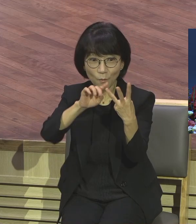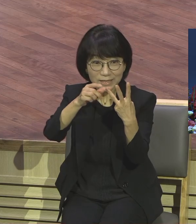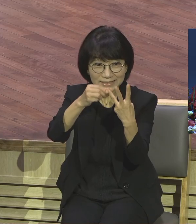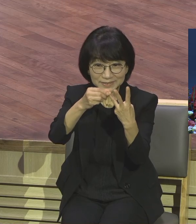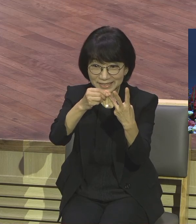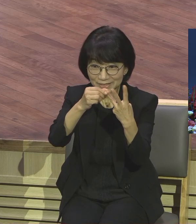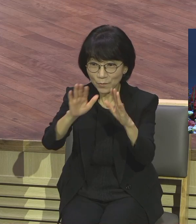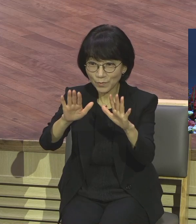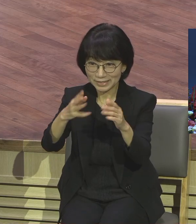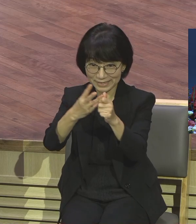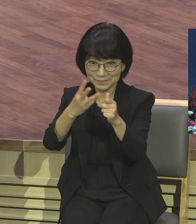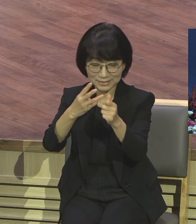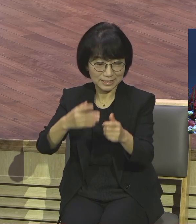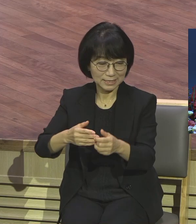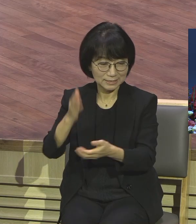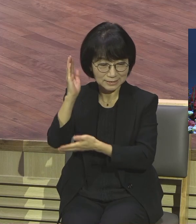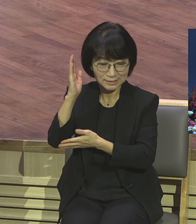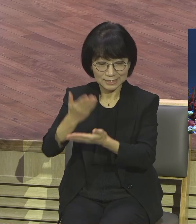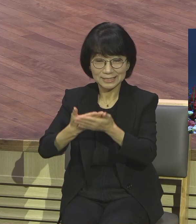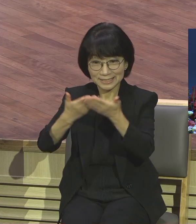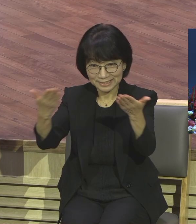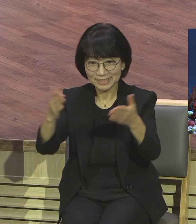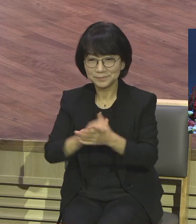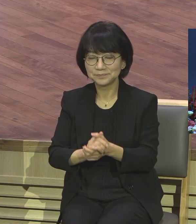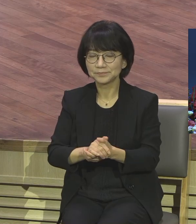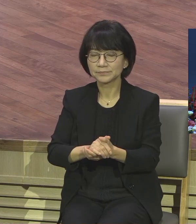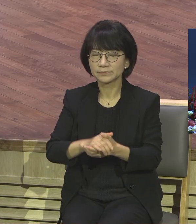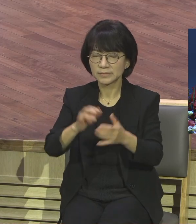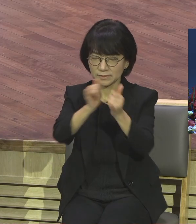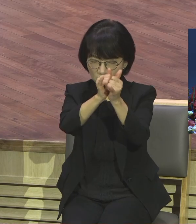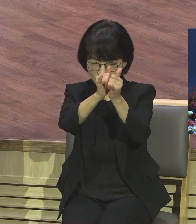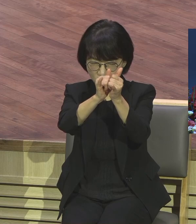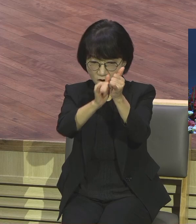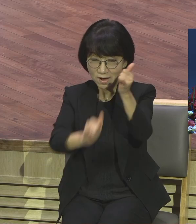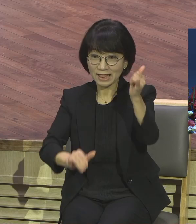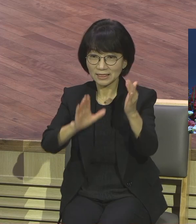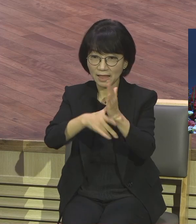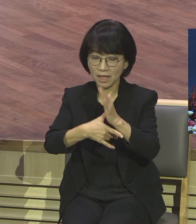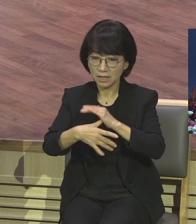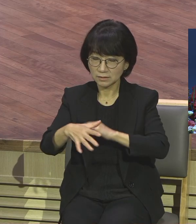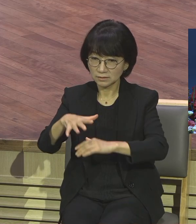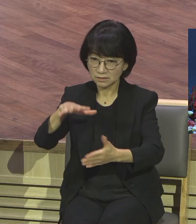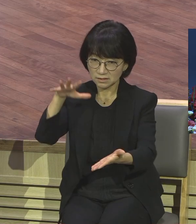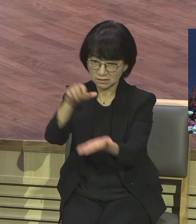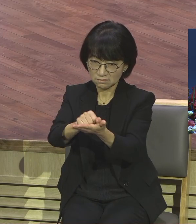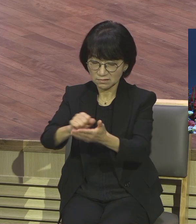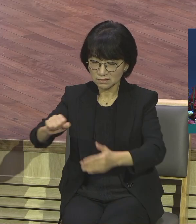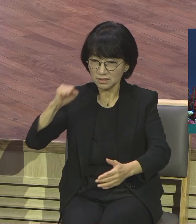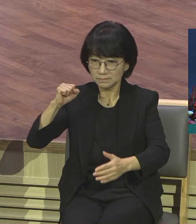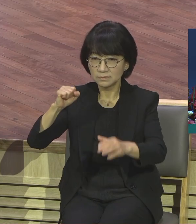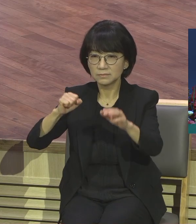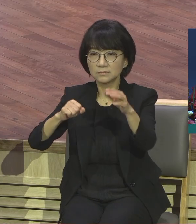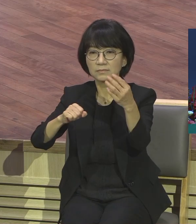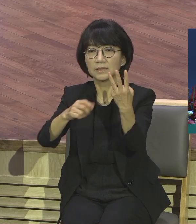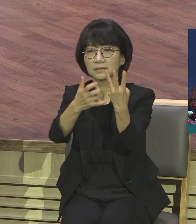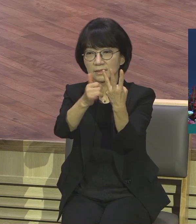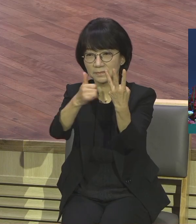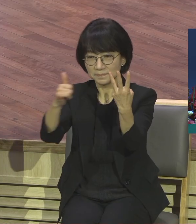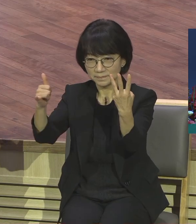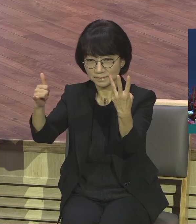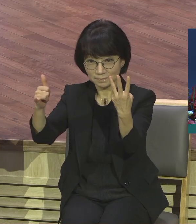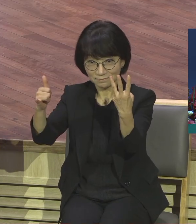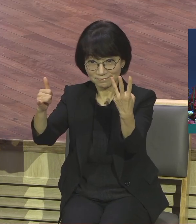번째 시간입니다. 인류 역사에 있어서 3대 정복자가 있어요. 이 지구촌의